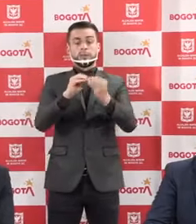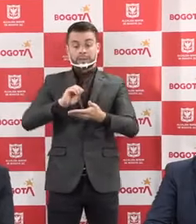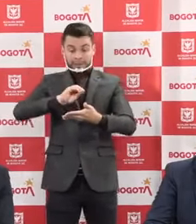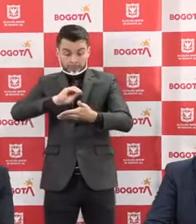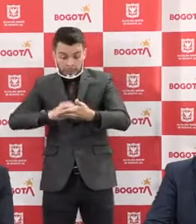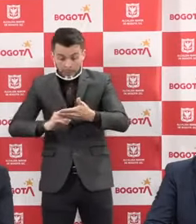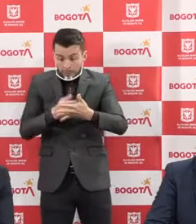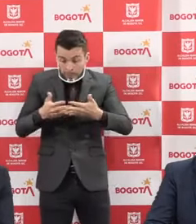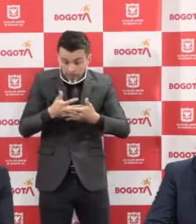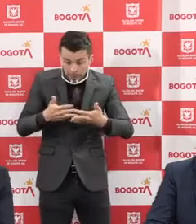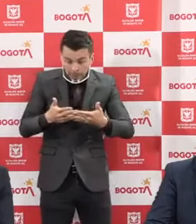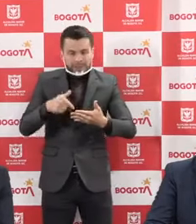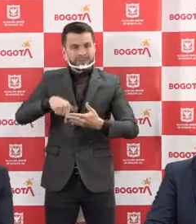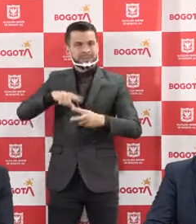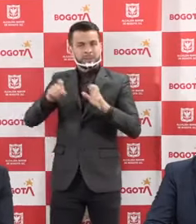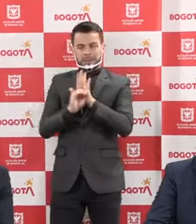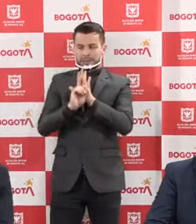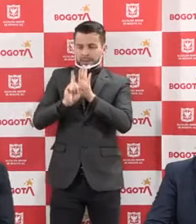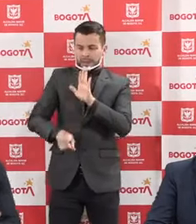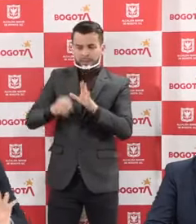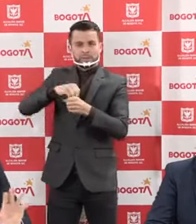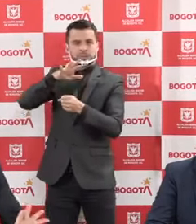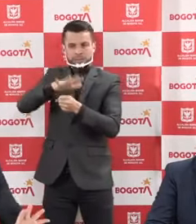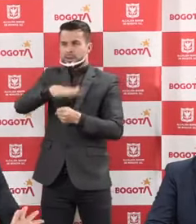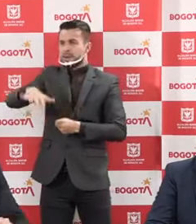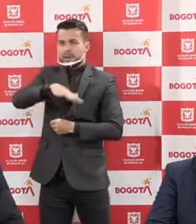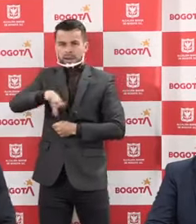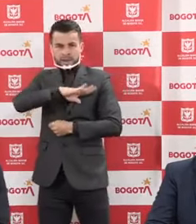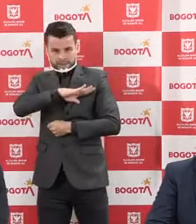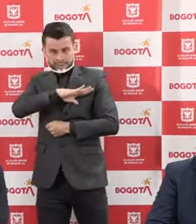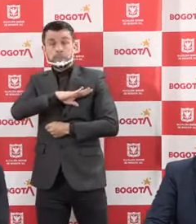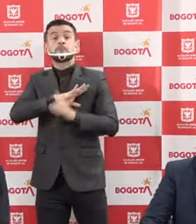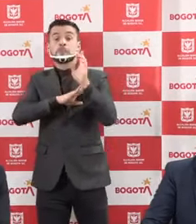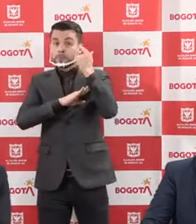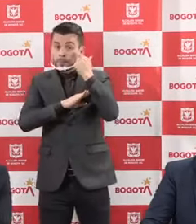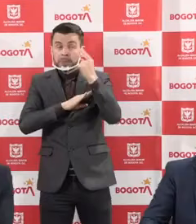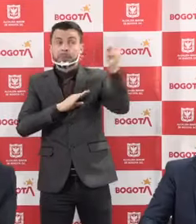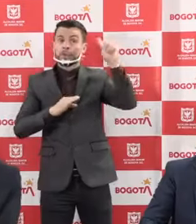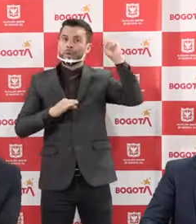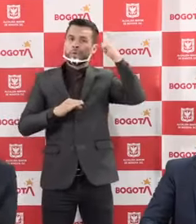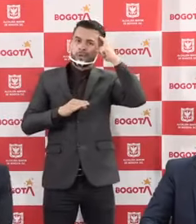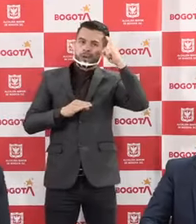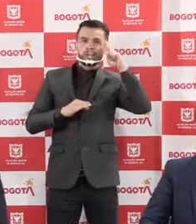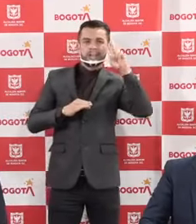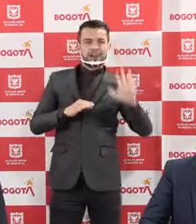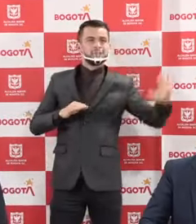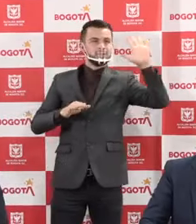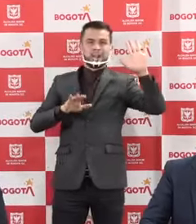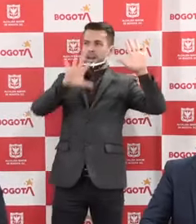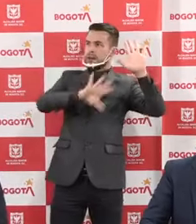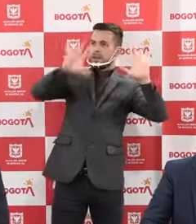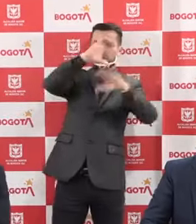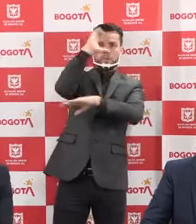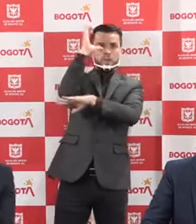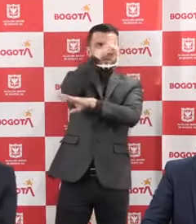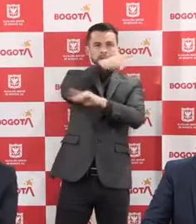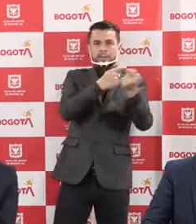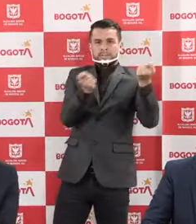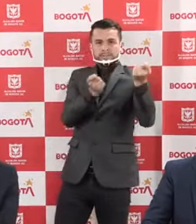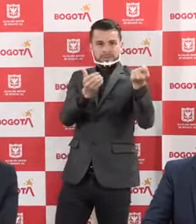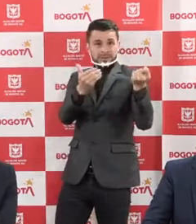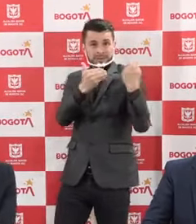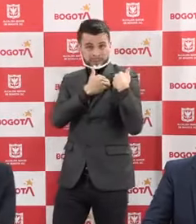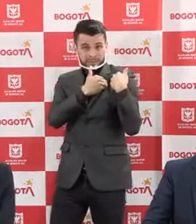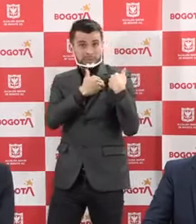decreto distrital con las medidas de la nueva realidad con las medidas decretadas por el gobierno nacional y que empiezan a regir también a partir del